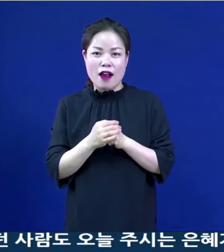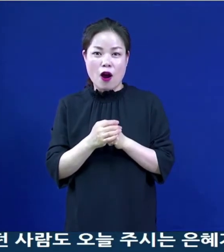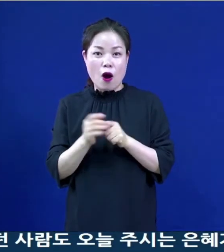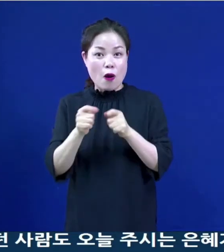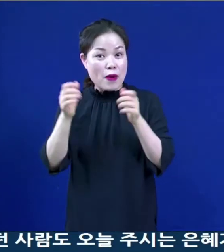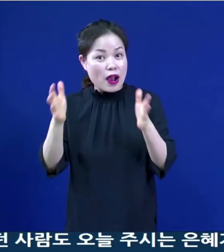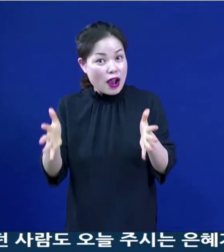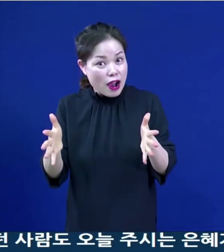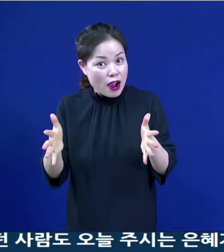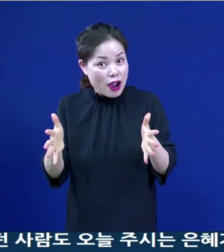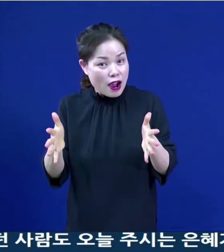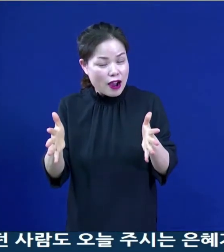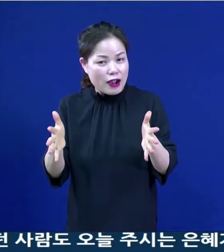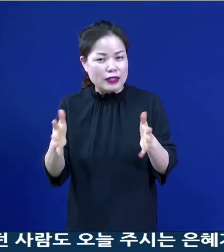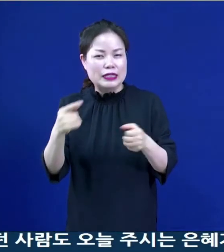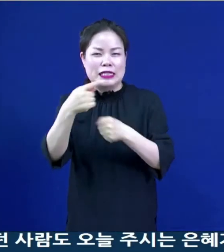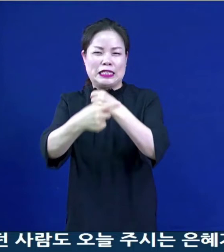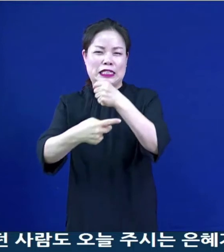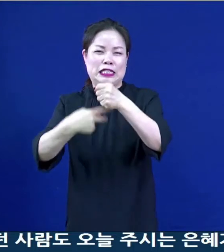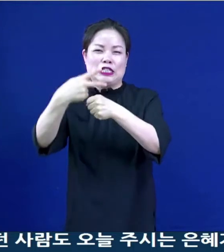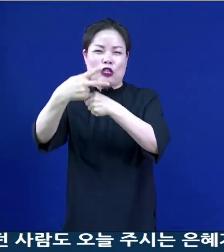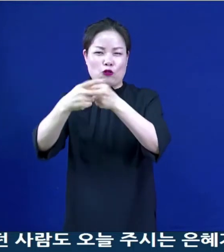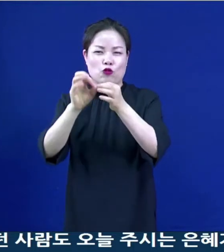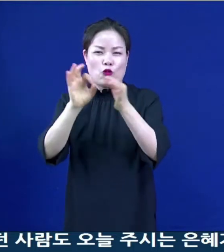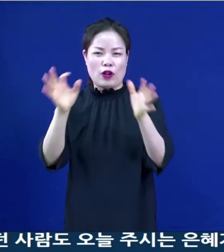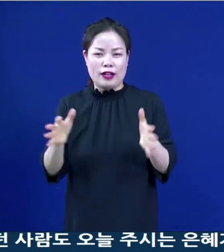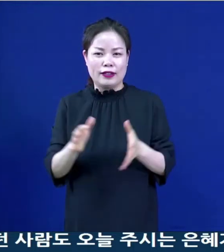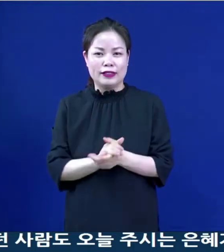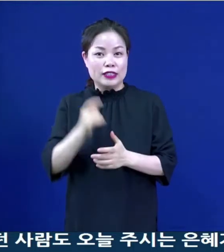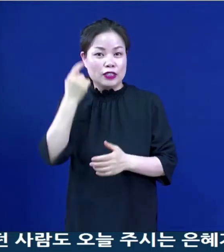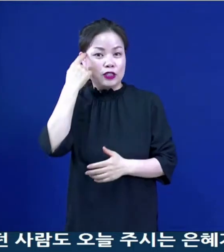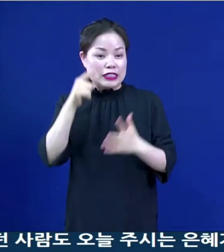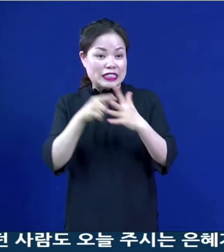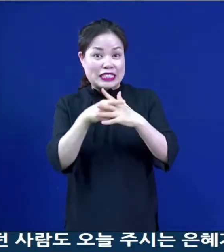얼마간 갔다고요? 2년 동안. 제가 퀴즈 하나 하겠습니다.